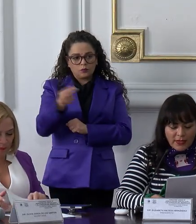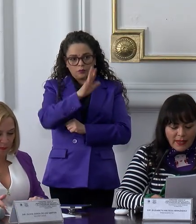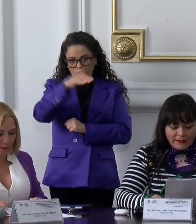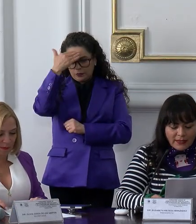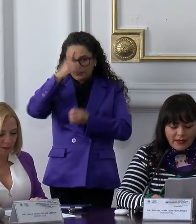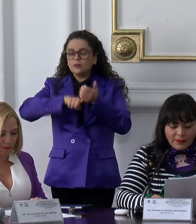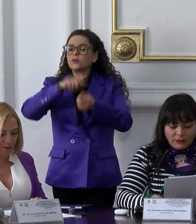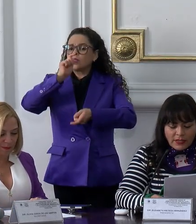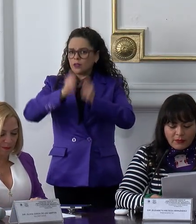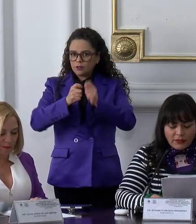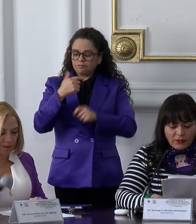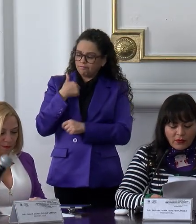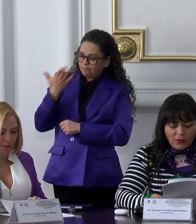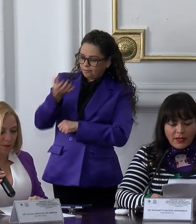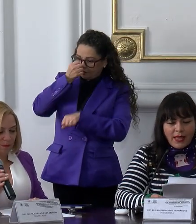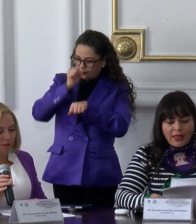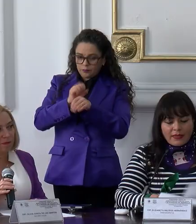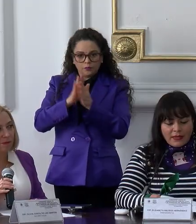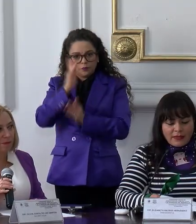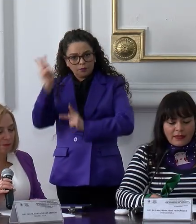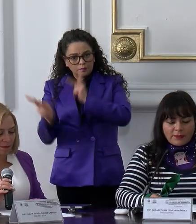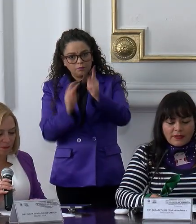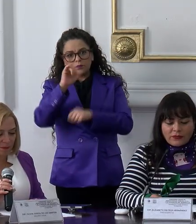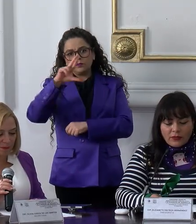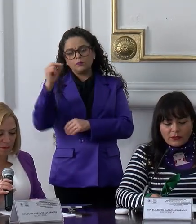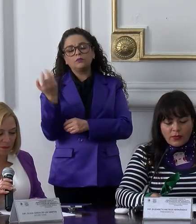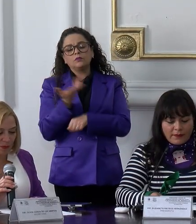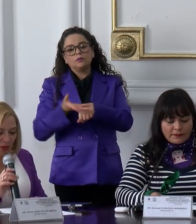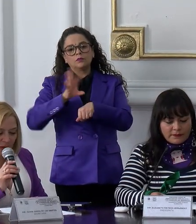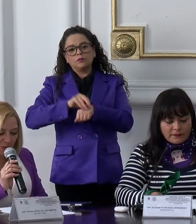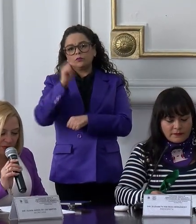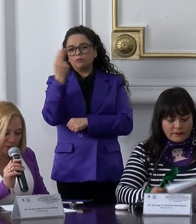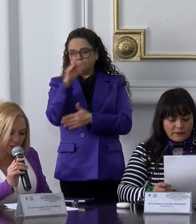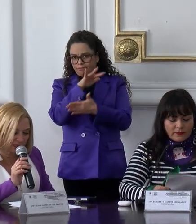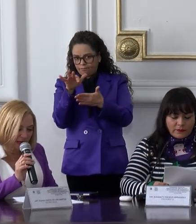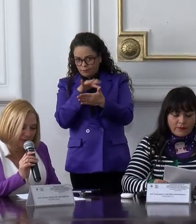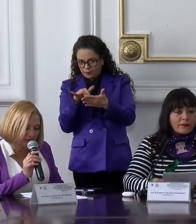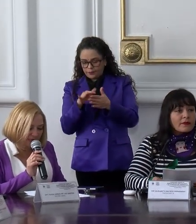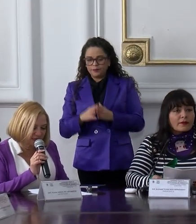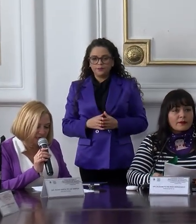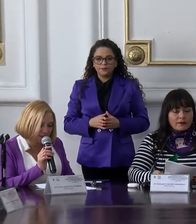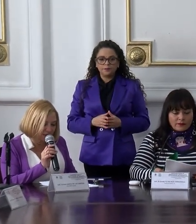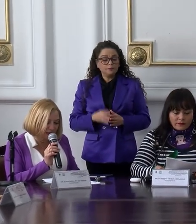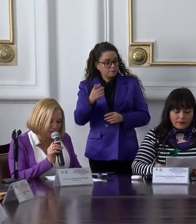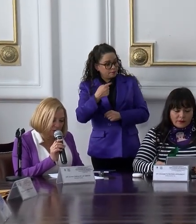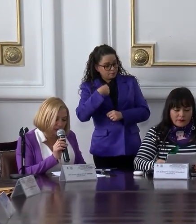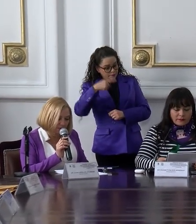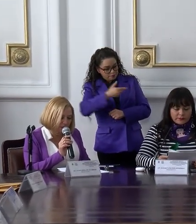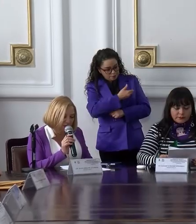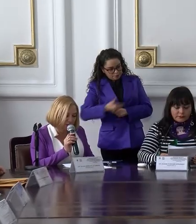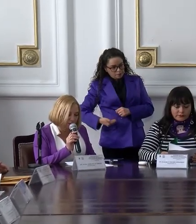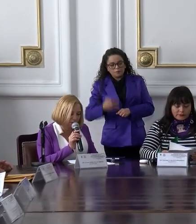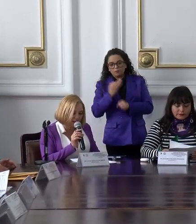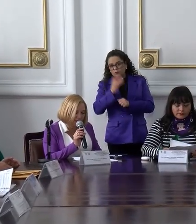Unidas, proceda a la secretaria a preguntar en votación económica si es de dispensarse su lectura. Por instrucciones de la Presidencia, se procede a consultar